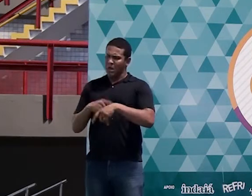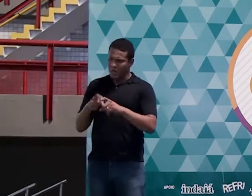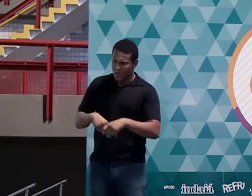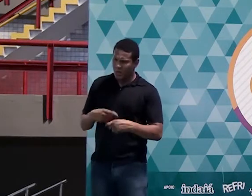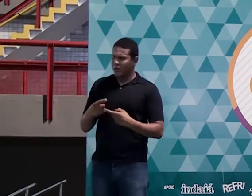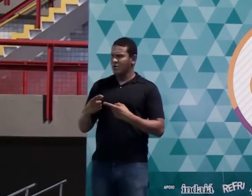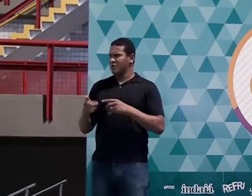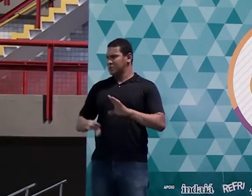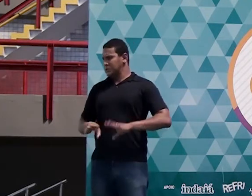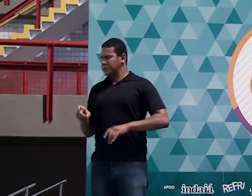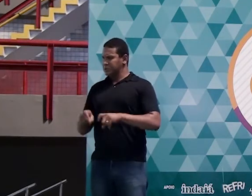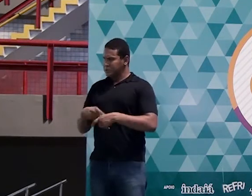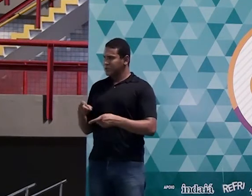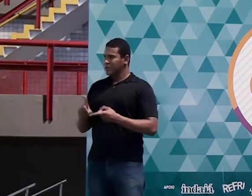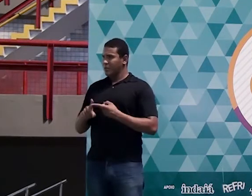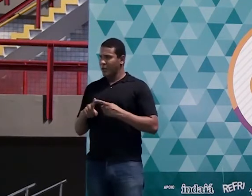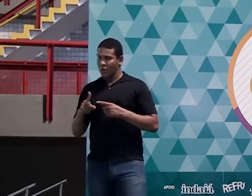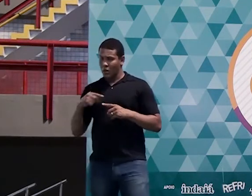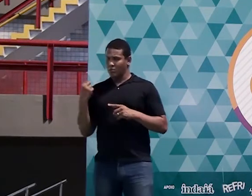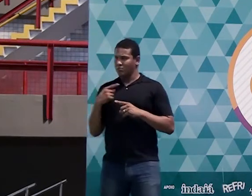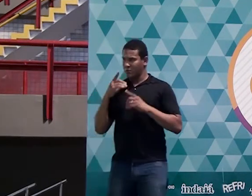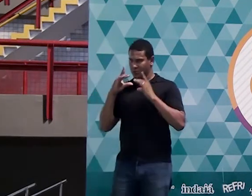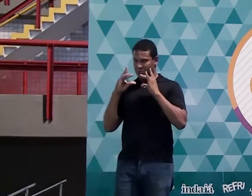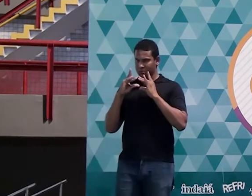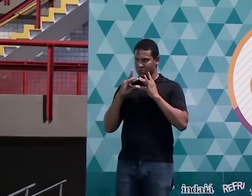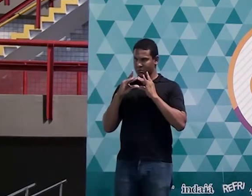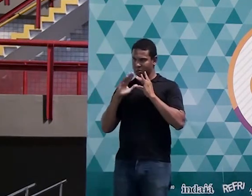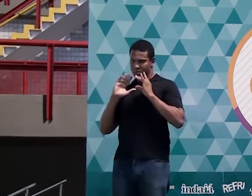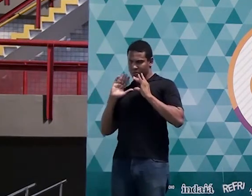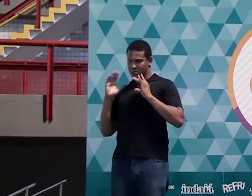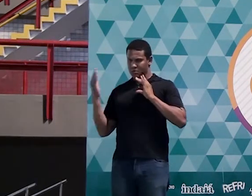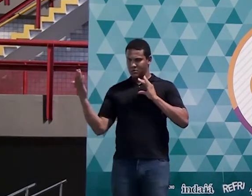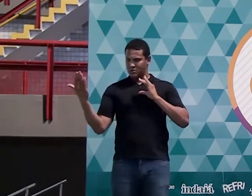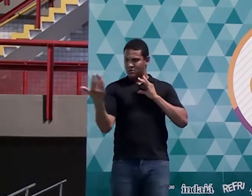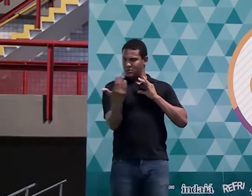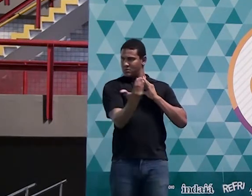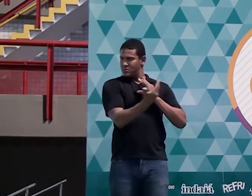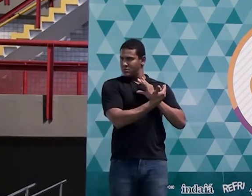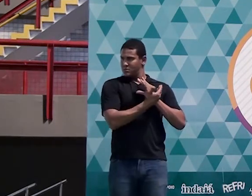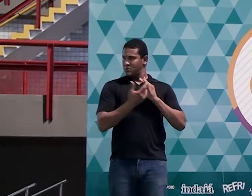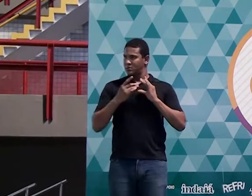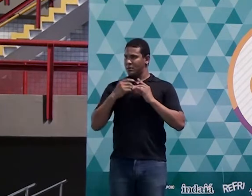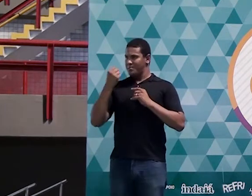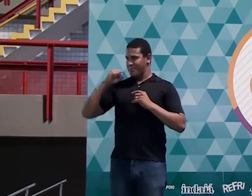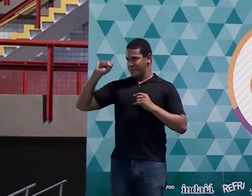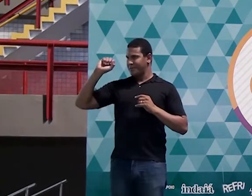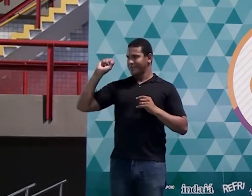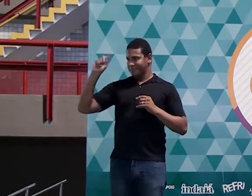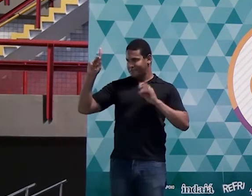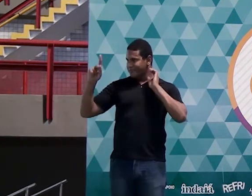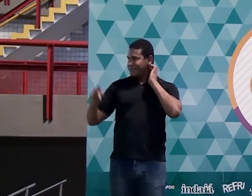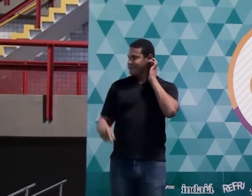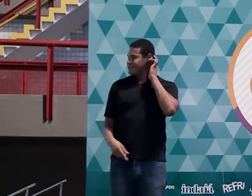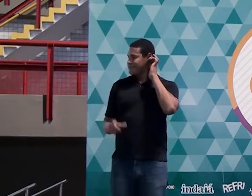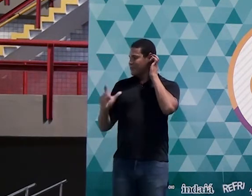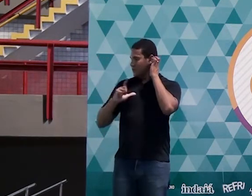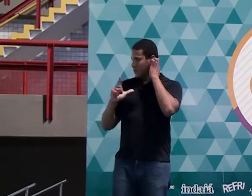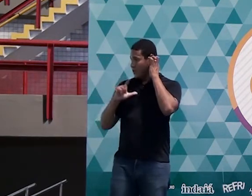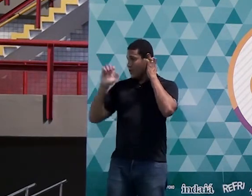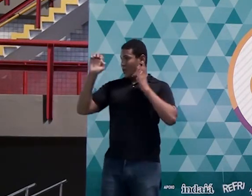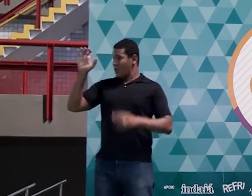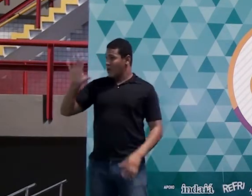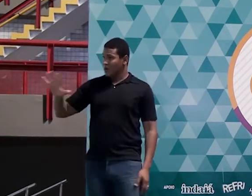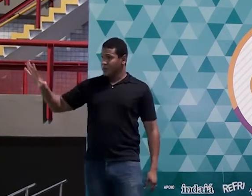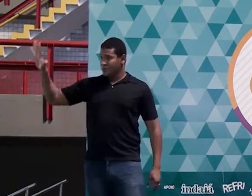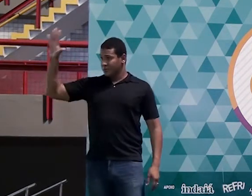subsistência e a gente protegido dentro do muro. 500 anos depois. O que happens? Os europeus não